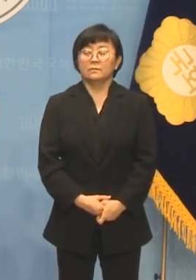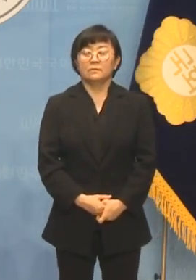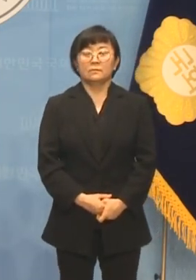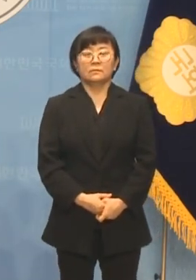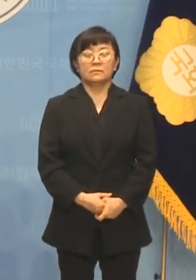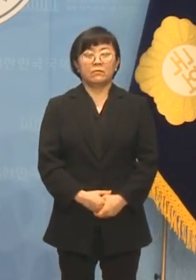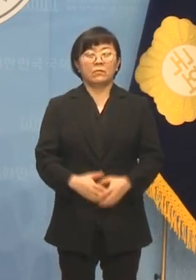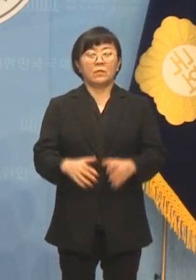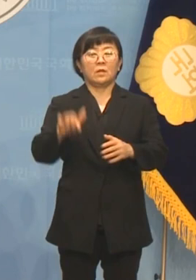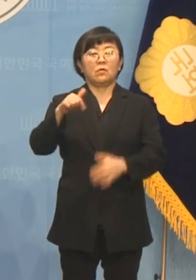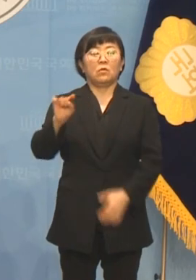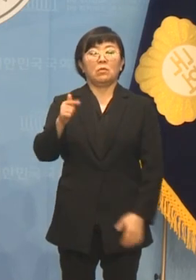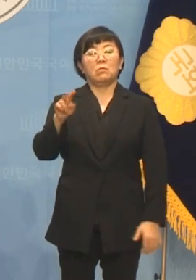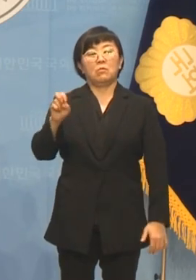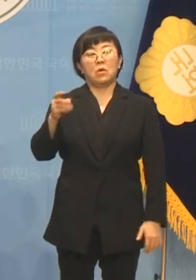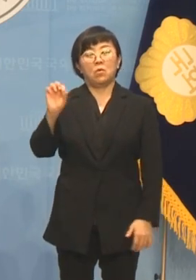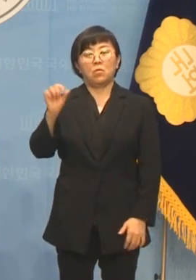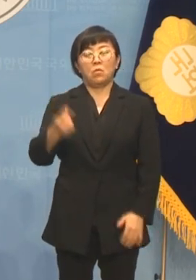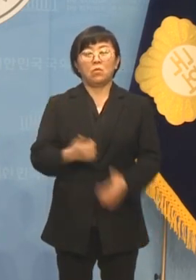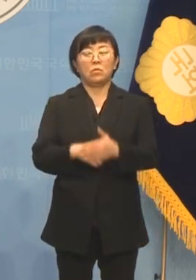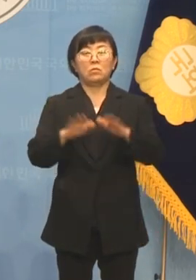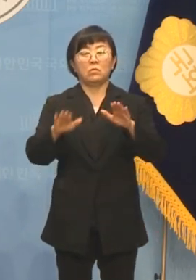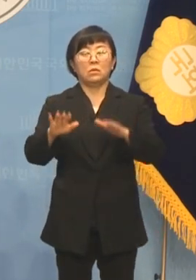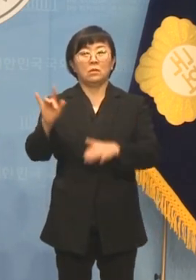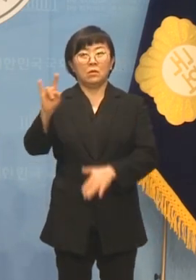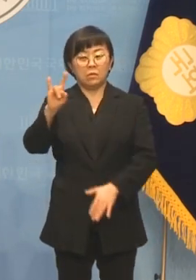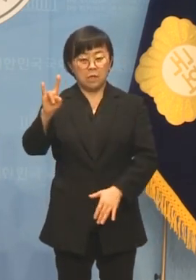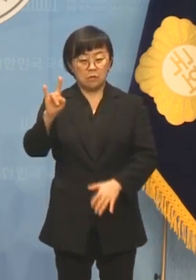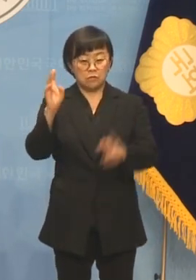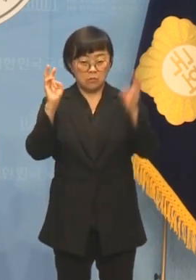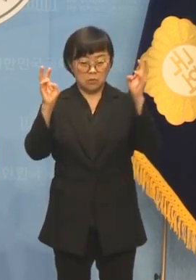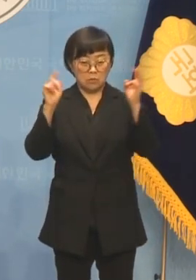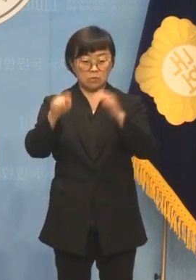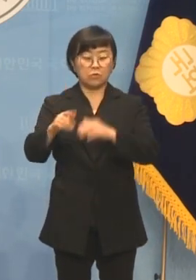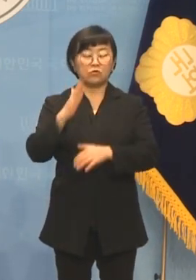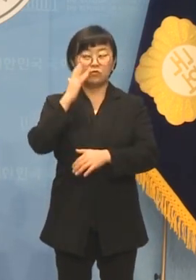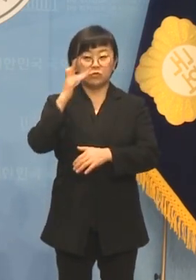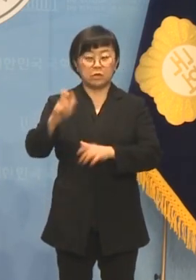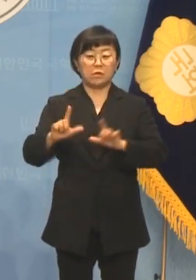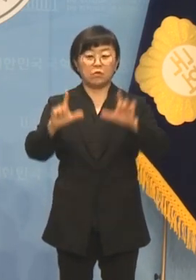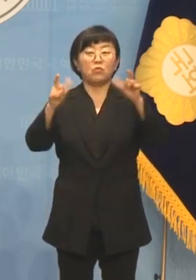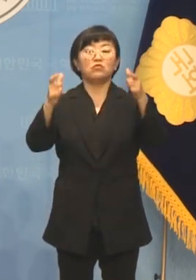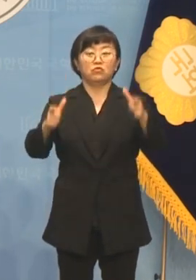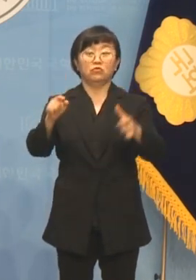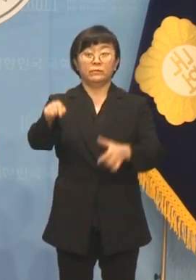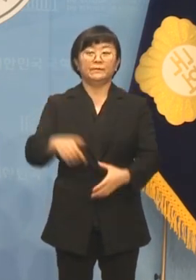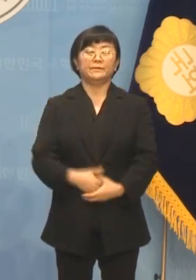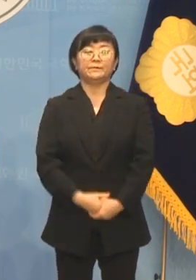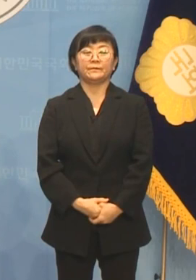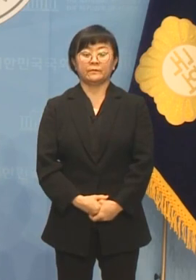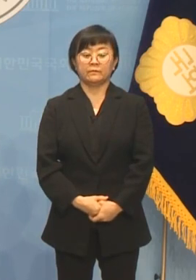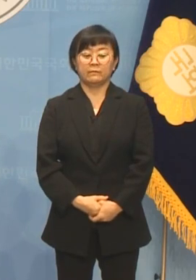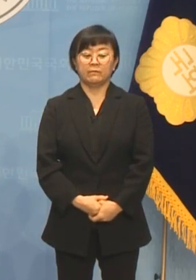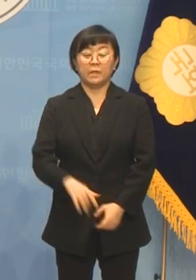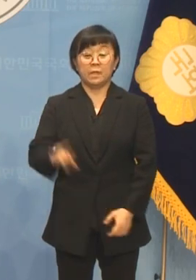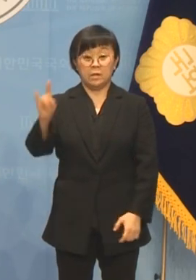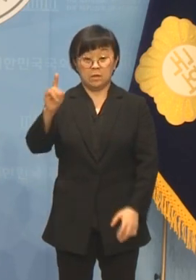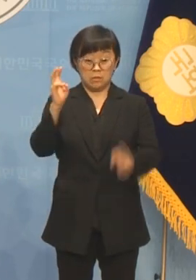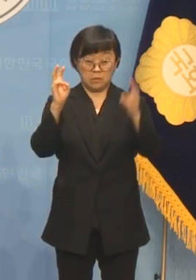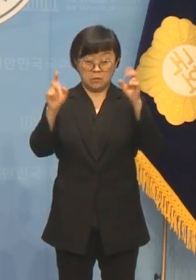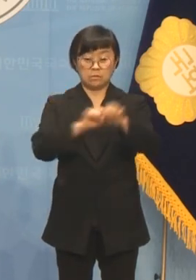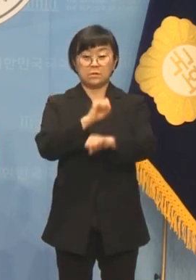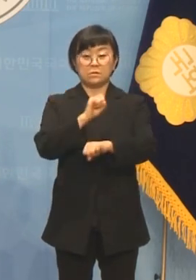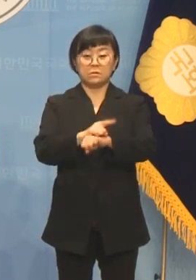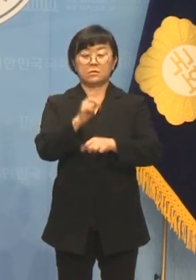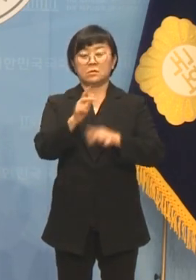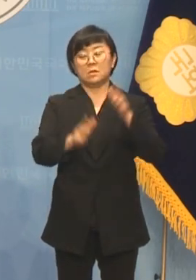예, 권명호 의원입니다. 현대중공업이 소재한 울산 동구 출신입니다. 현대중공업 특수선